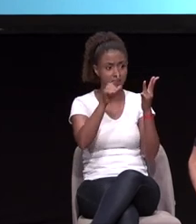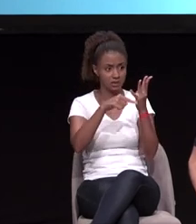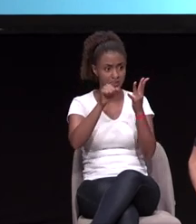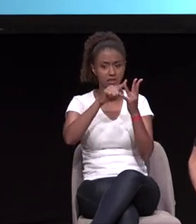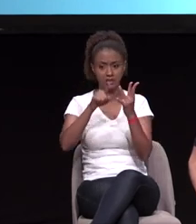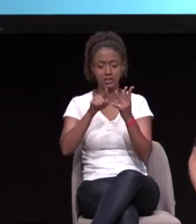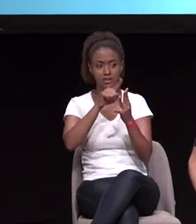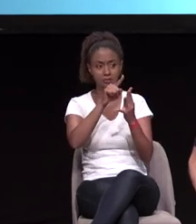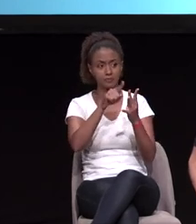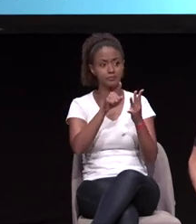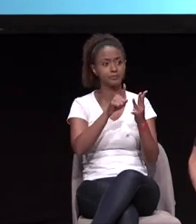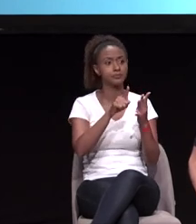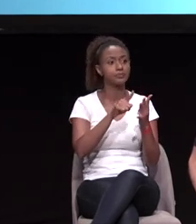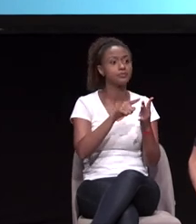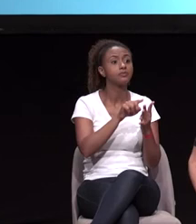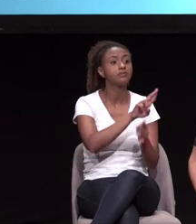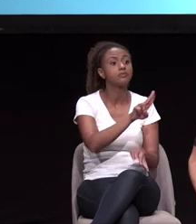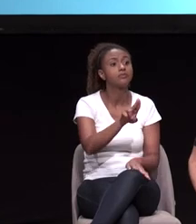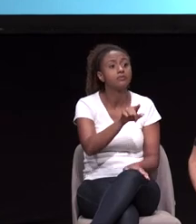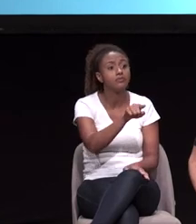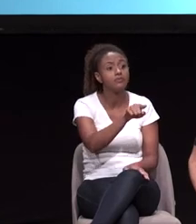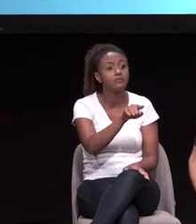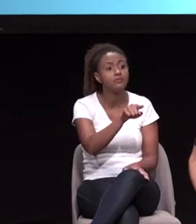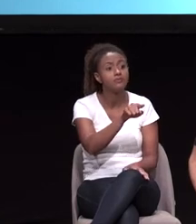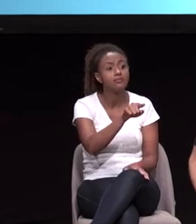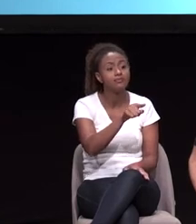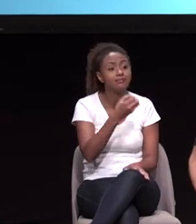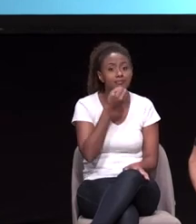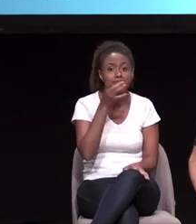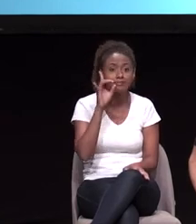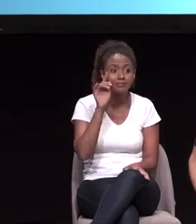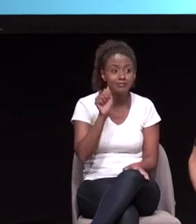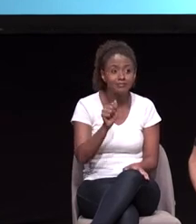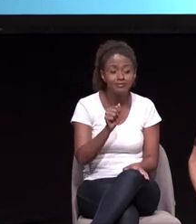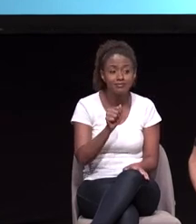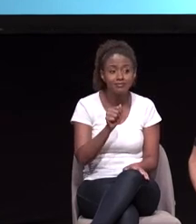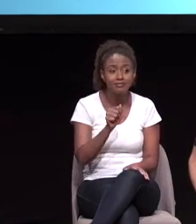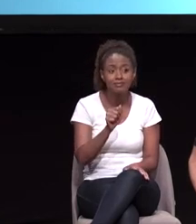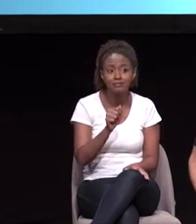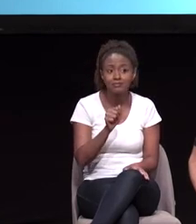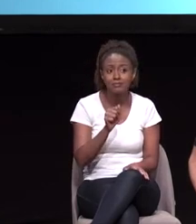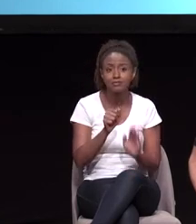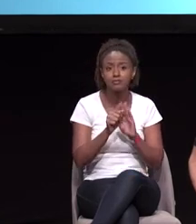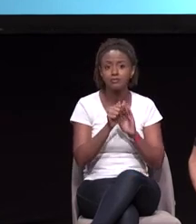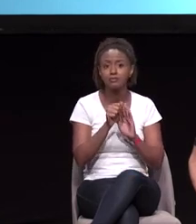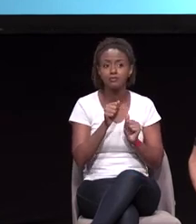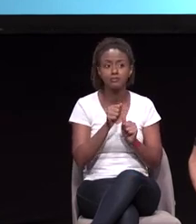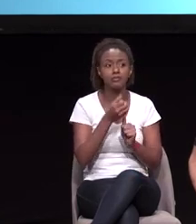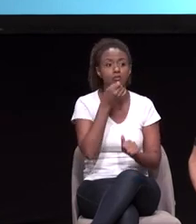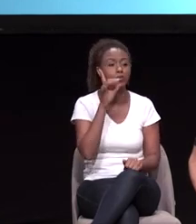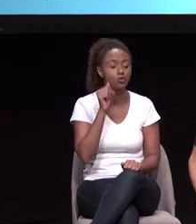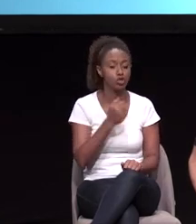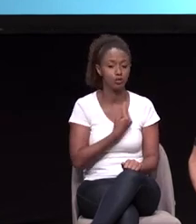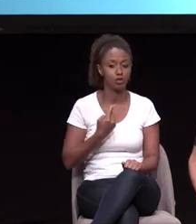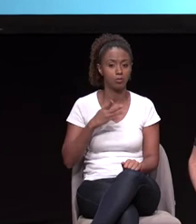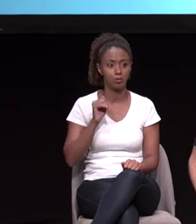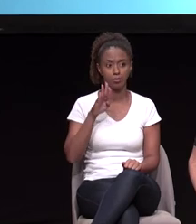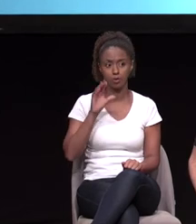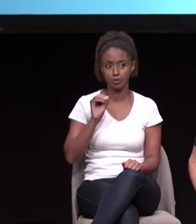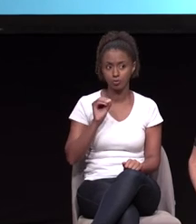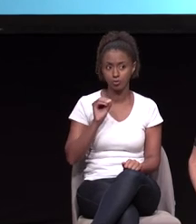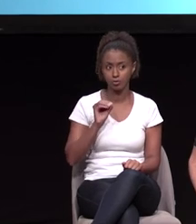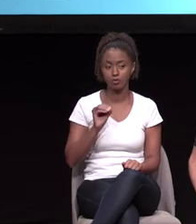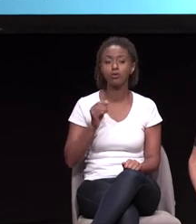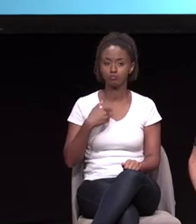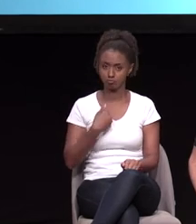por favor seu nome por favor onde quer bom dia meu nome é bruno não só